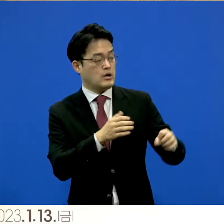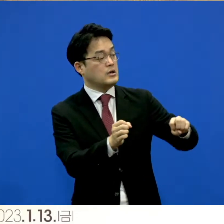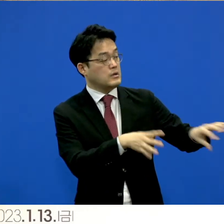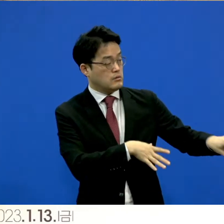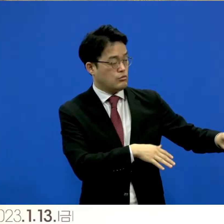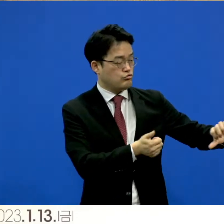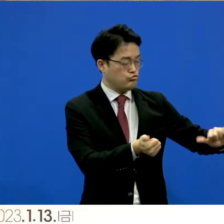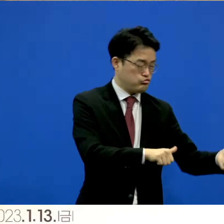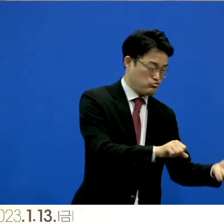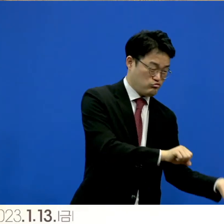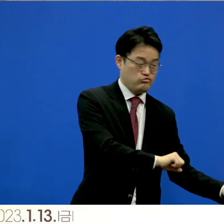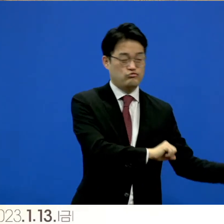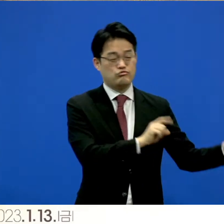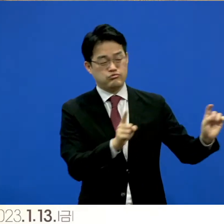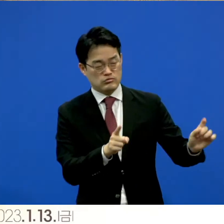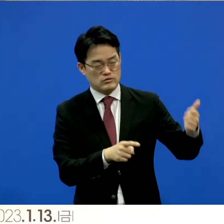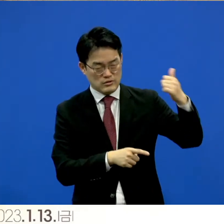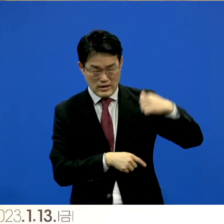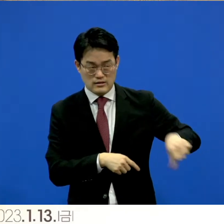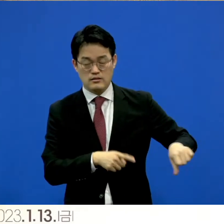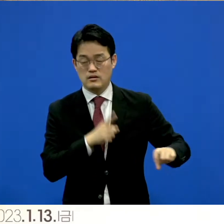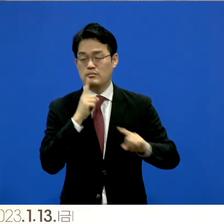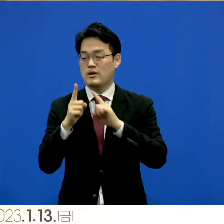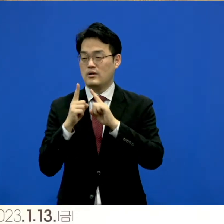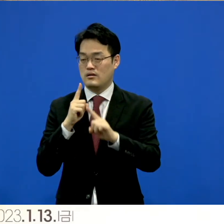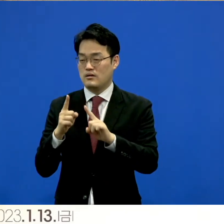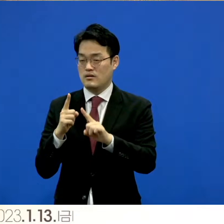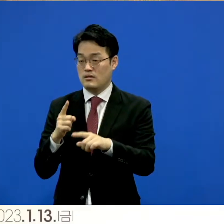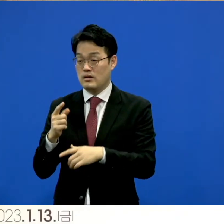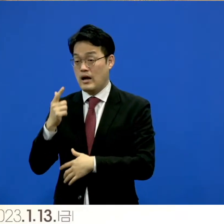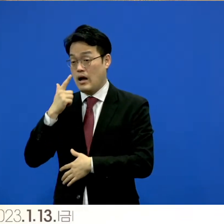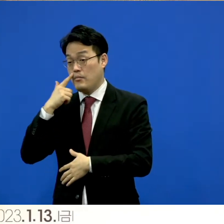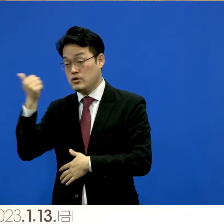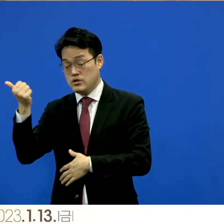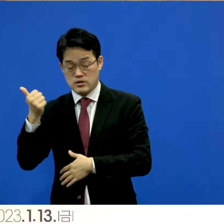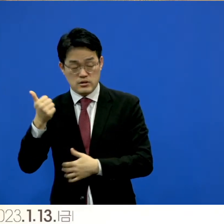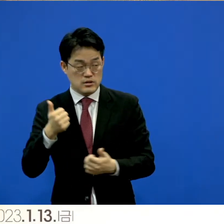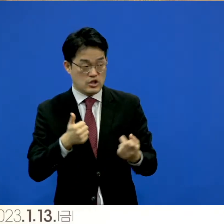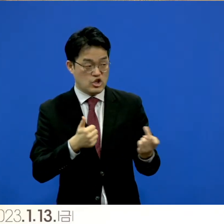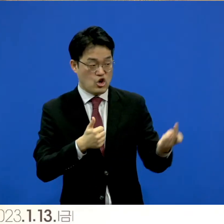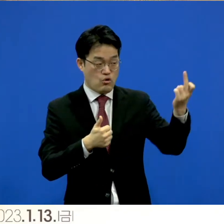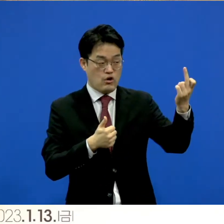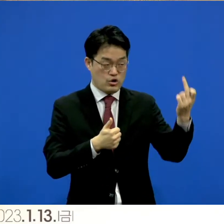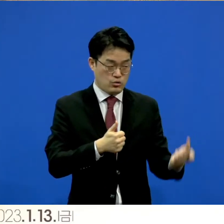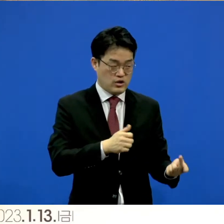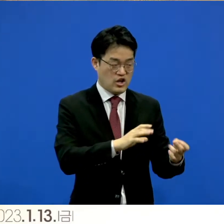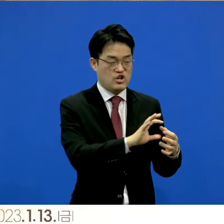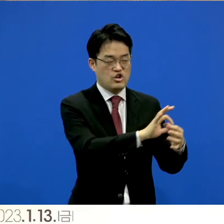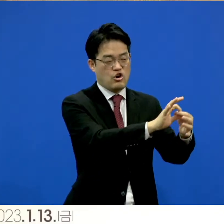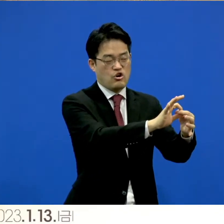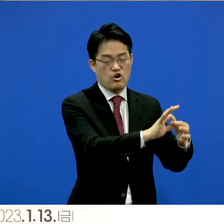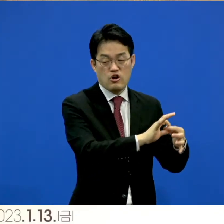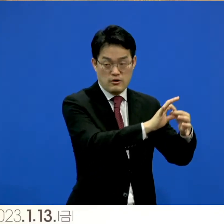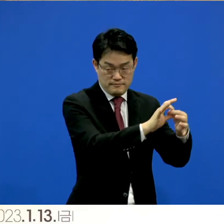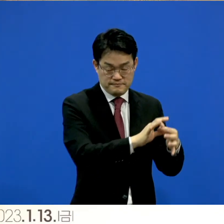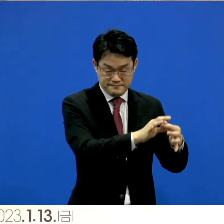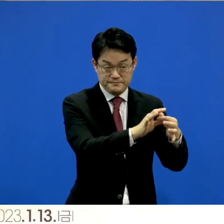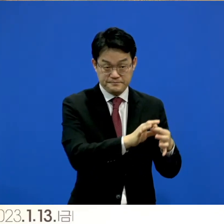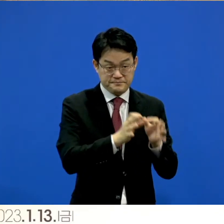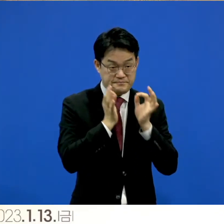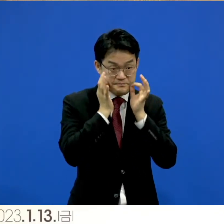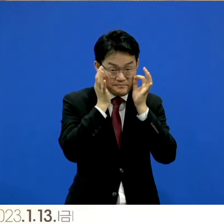아버지는 결국 표현인 이 내 동생이라고 그럽니다. 아버지는 두 아들을 함께 엮으려고 하고 있습니다.